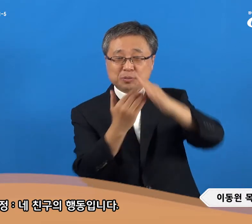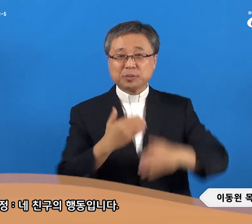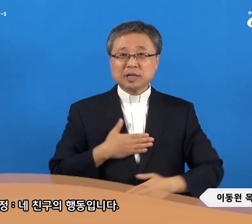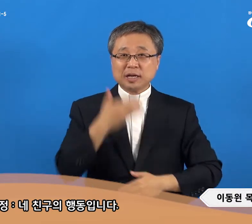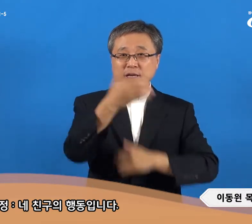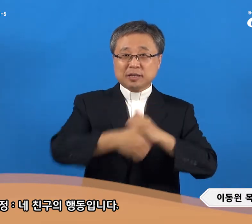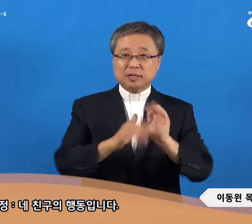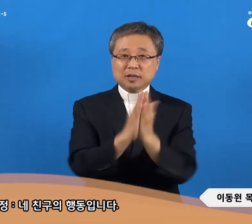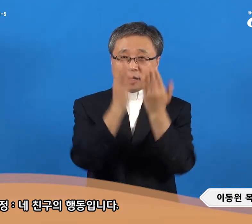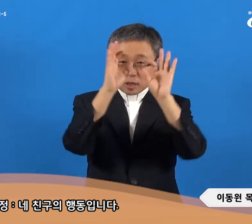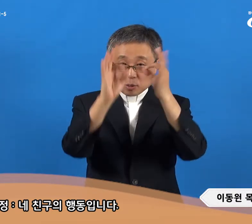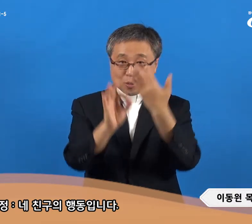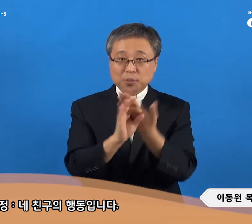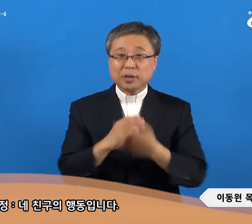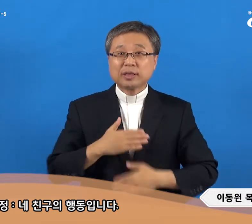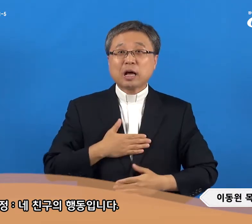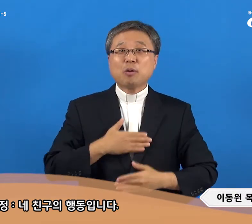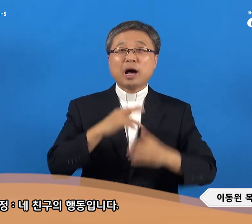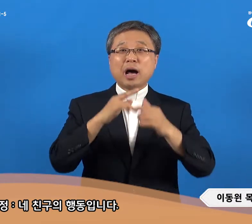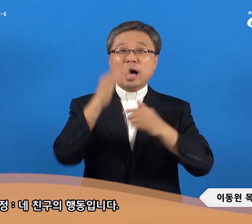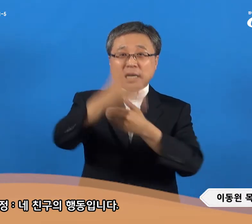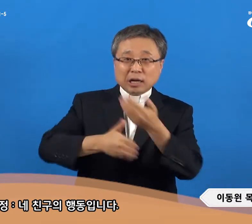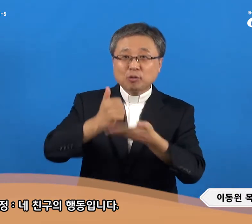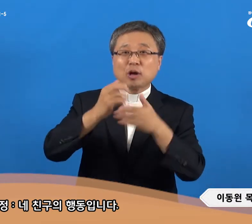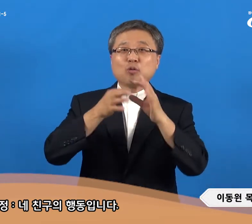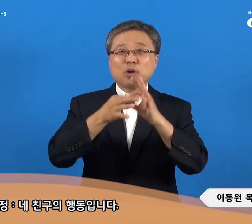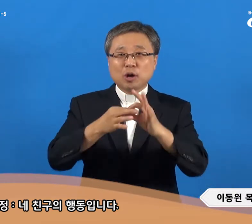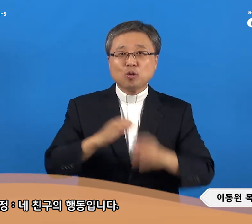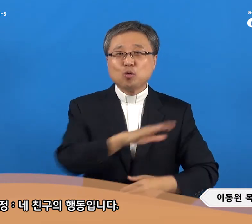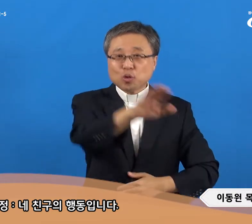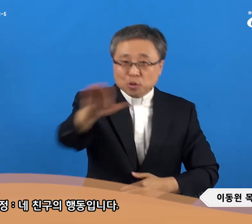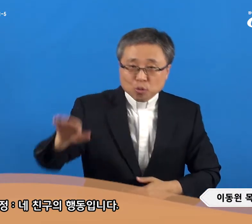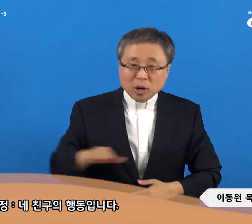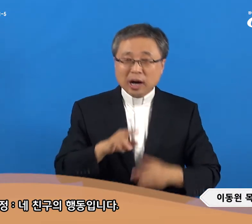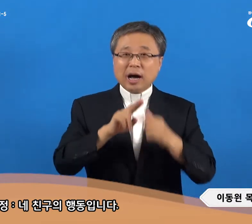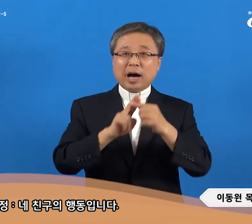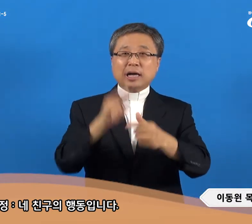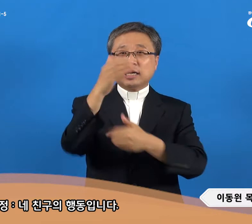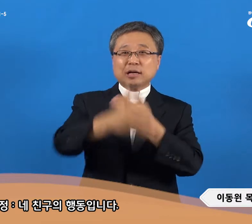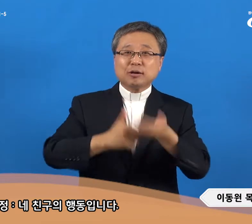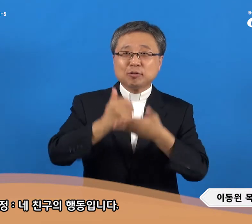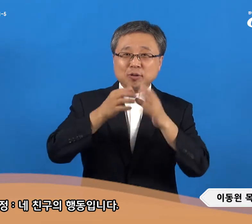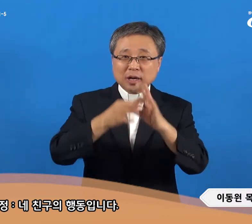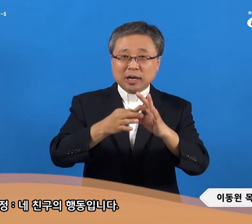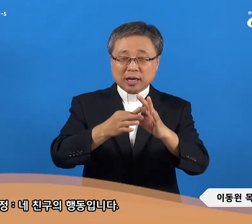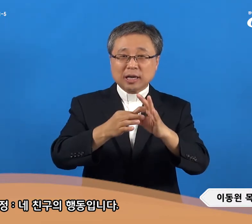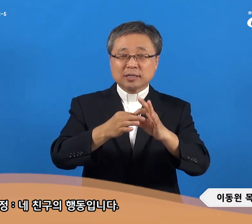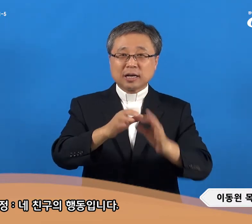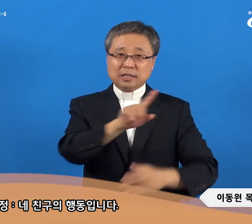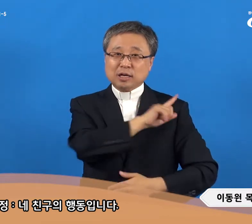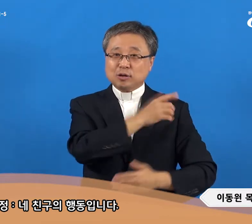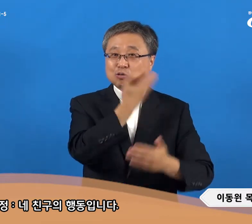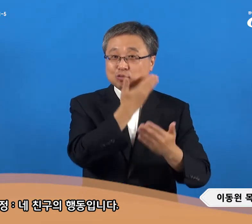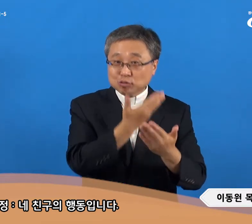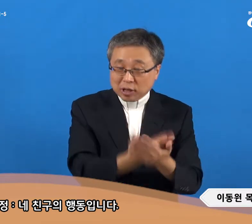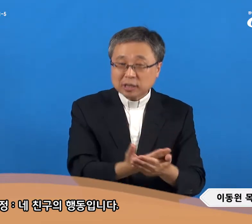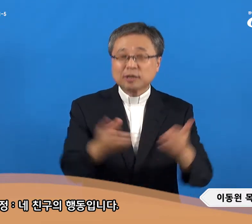보면 나와 하나님과의 관계, 우리와 하나님의 관계에서 가장 중요한 것은 믿음이에요. 믿음이 제일 중요해요. 그